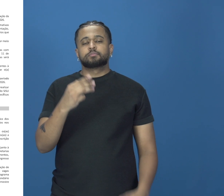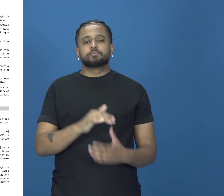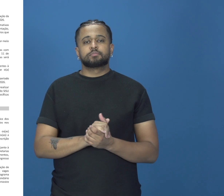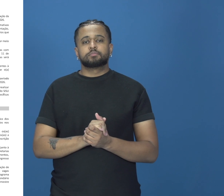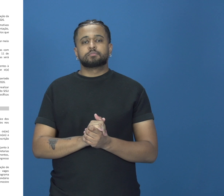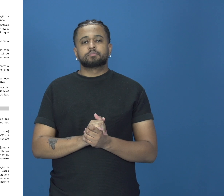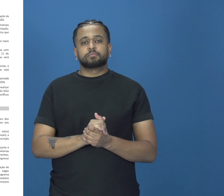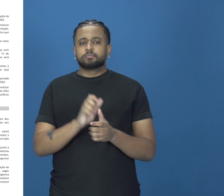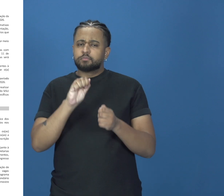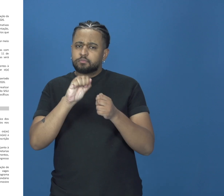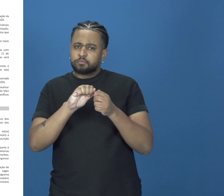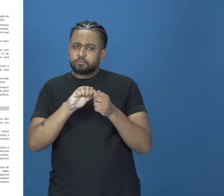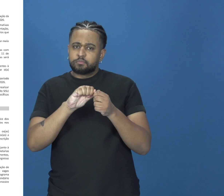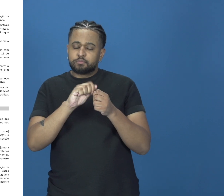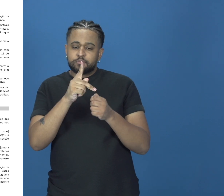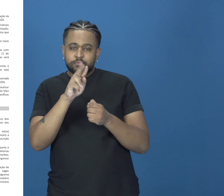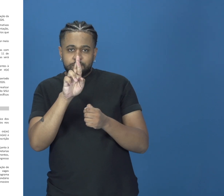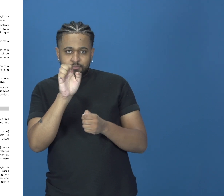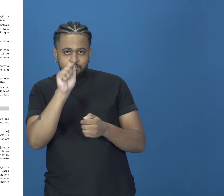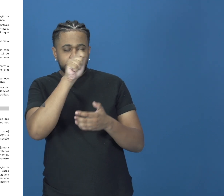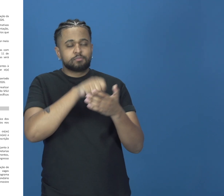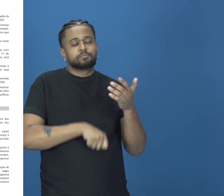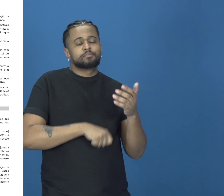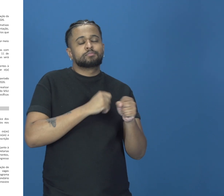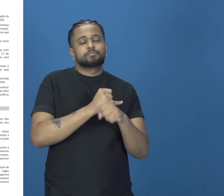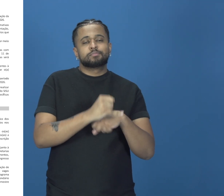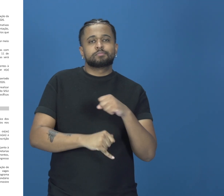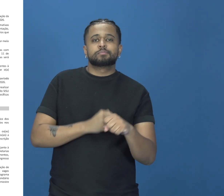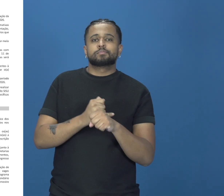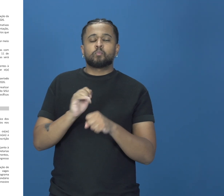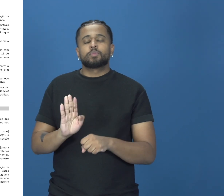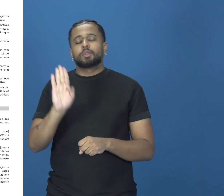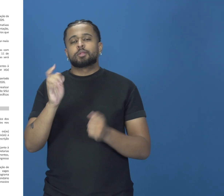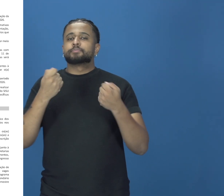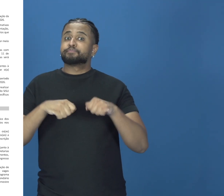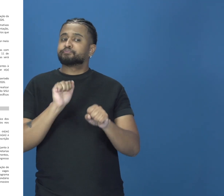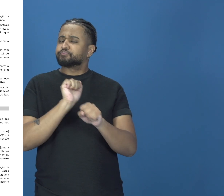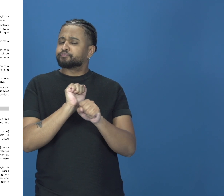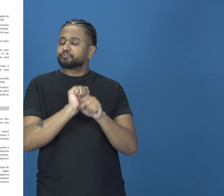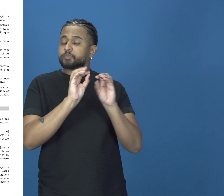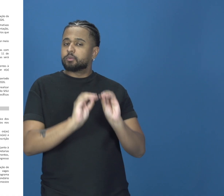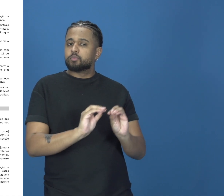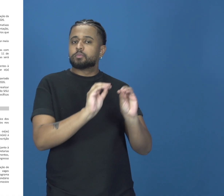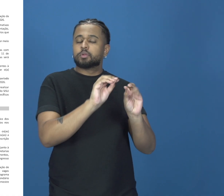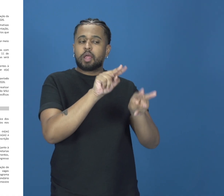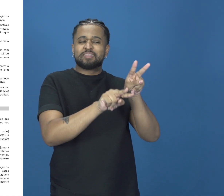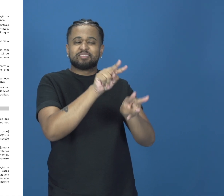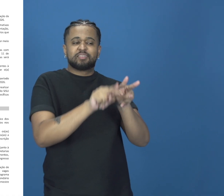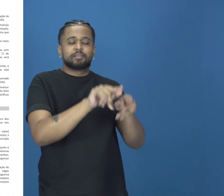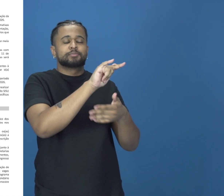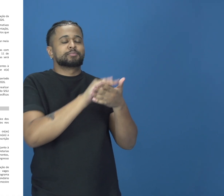8.3.3. Realizado o pré-cadastro online, o candidato deverá aguardar a publicação da análise